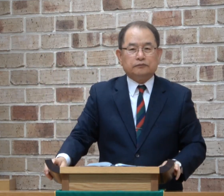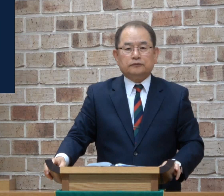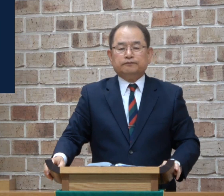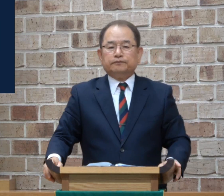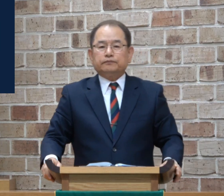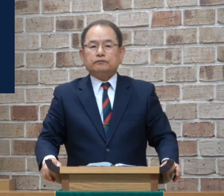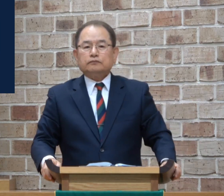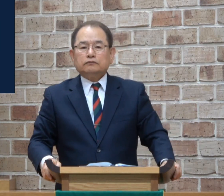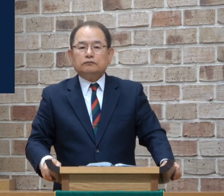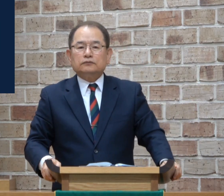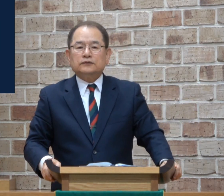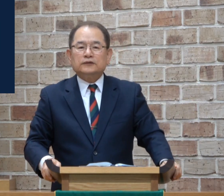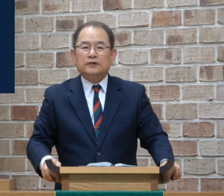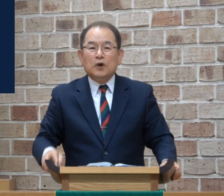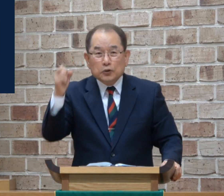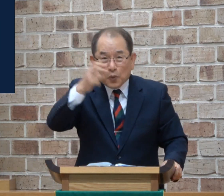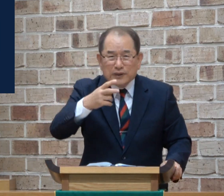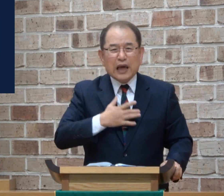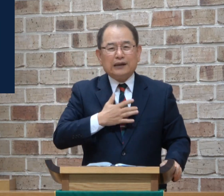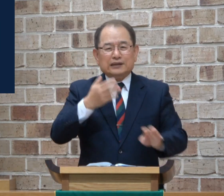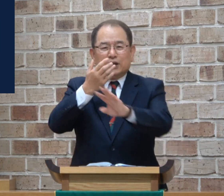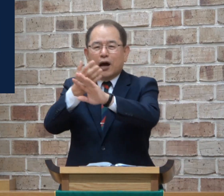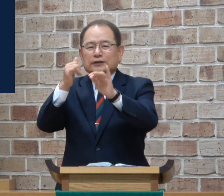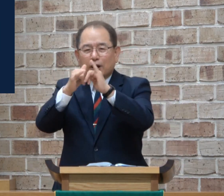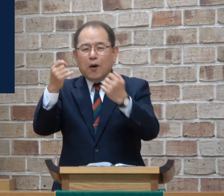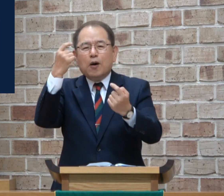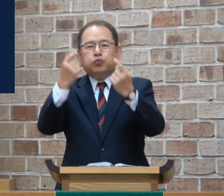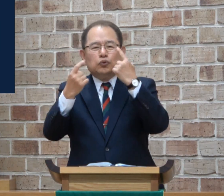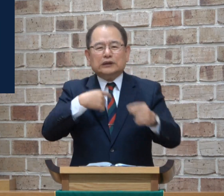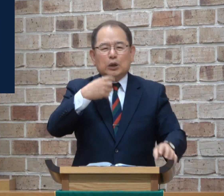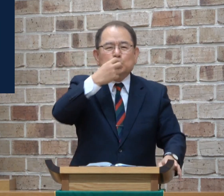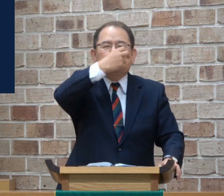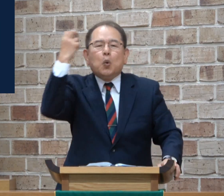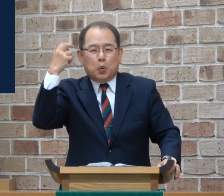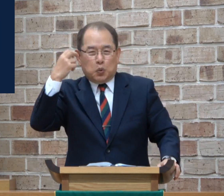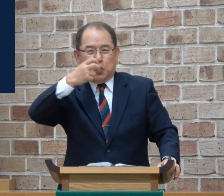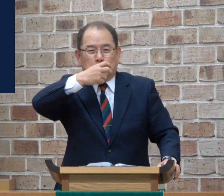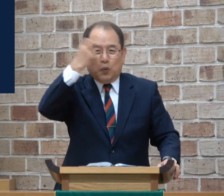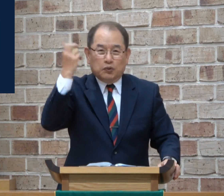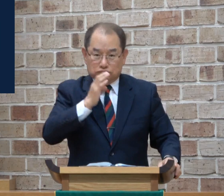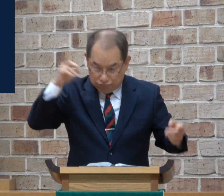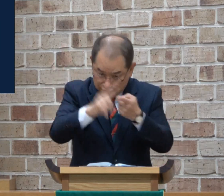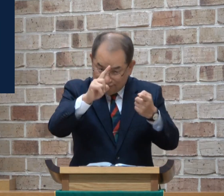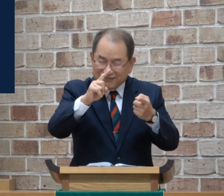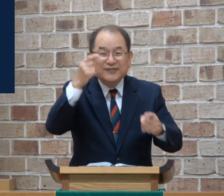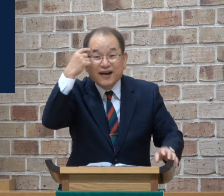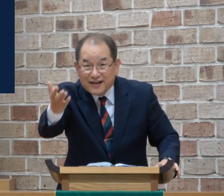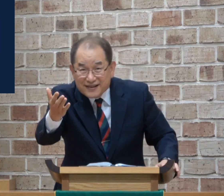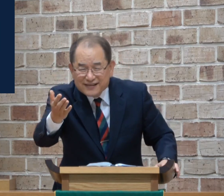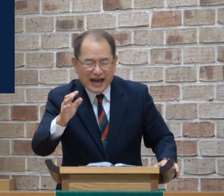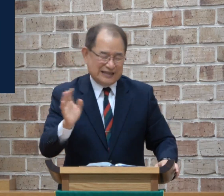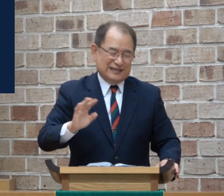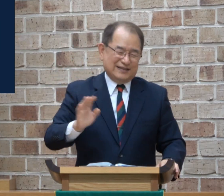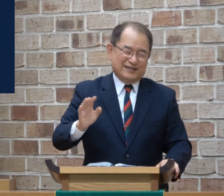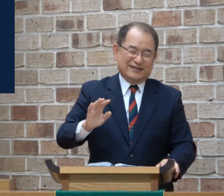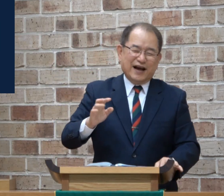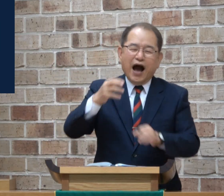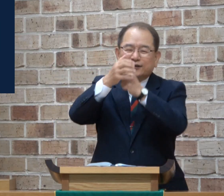내가 다른 사람보다 똑똑한 것이 당연한 것인가요? 아닙니다. 하나님의 특별한 은혜이기